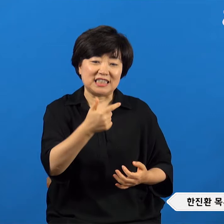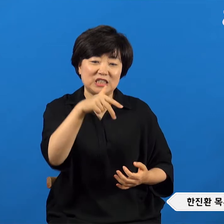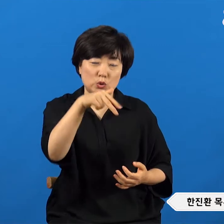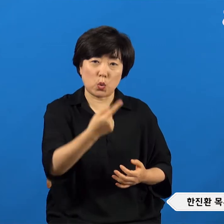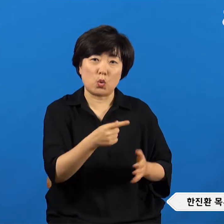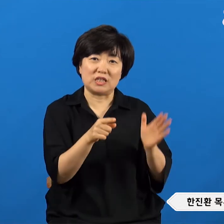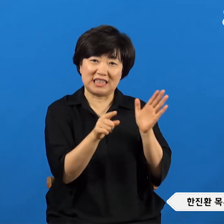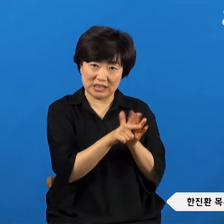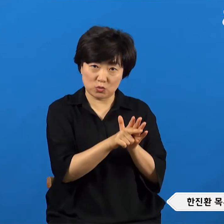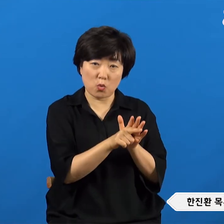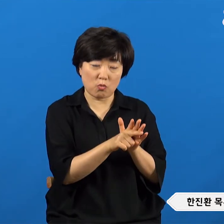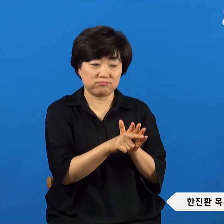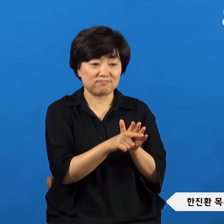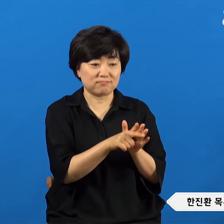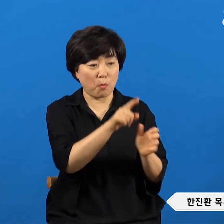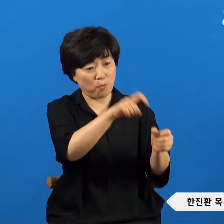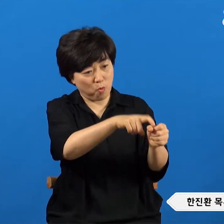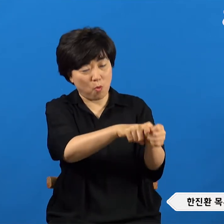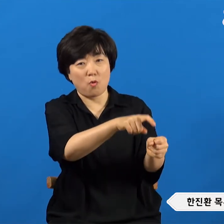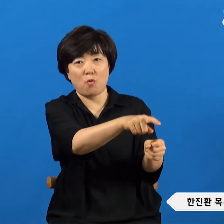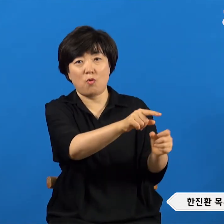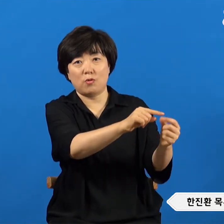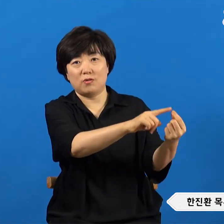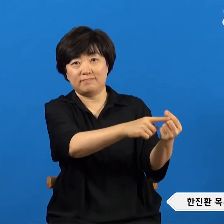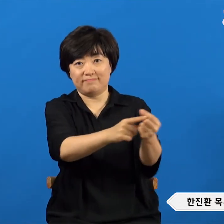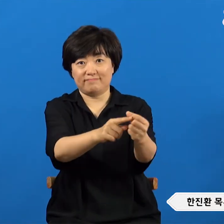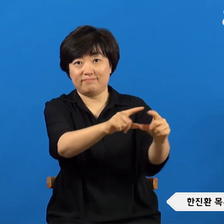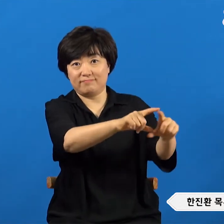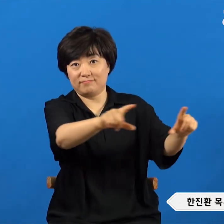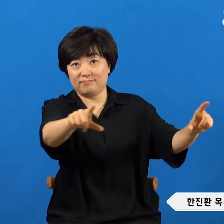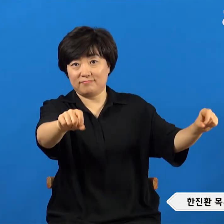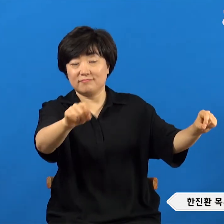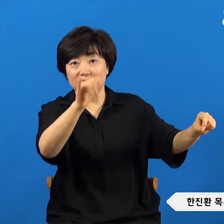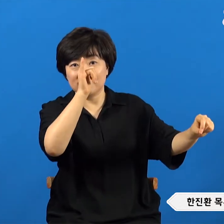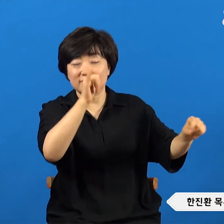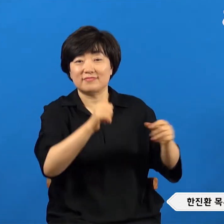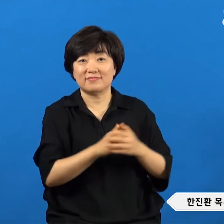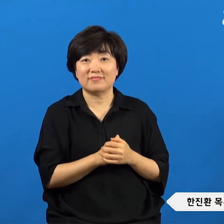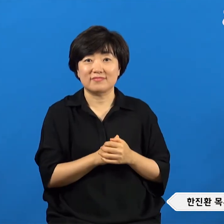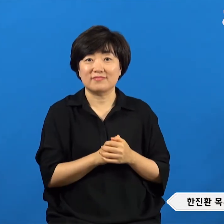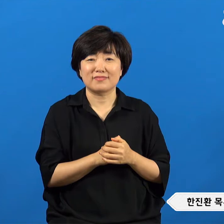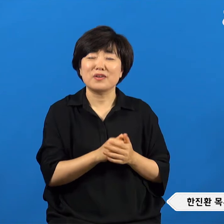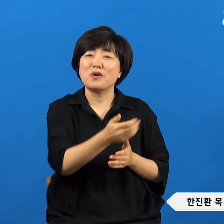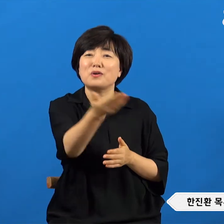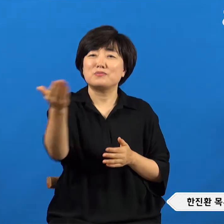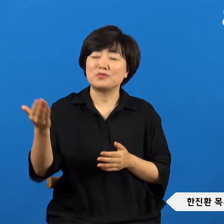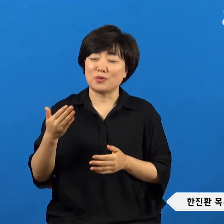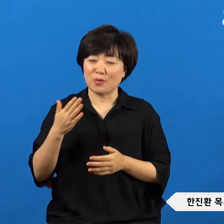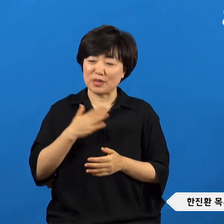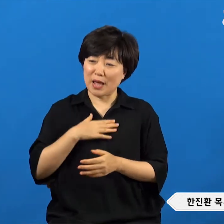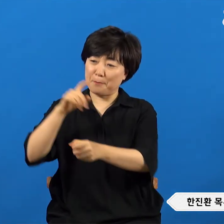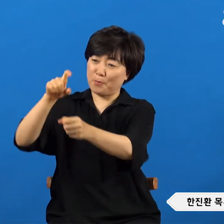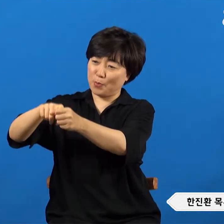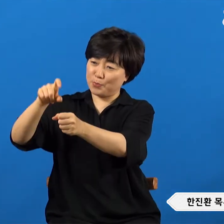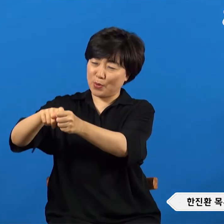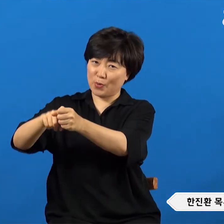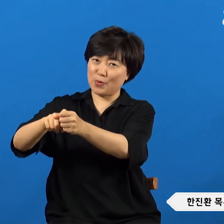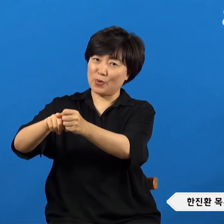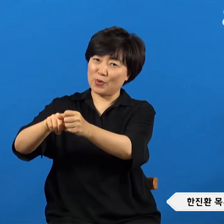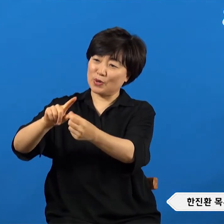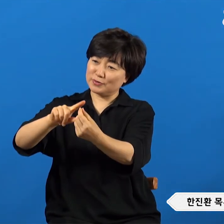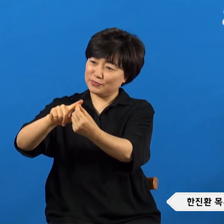읽고 하루를 시작한다고 합니다. 우리도 나의 신조를 좀 책상 앞에 써붙여 놓았으면